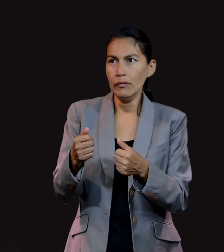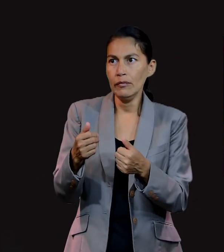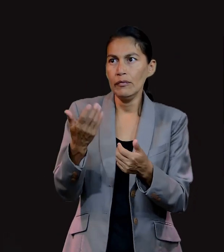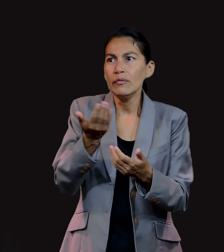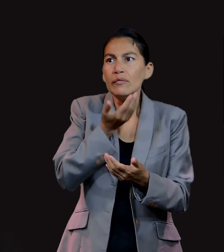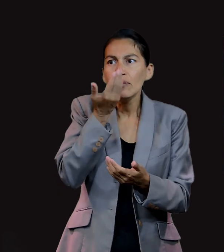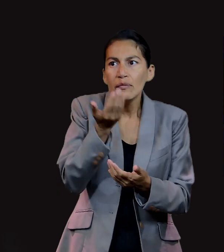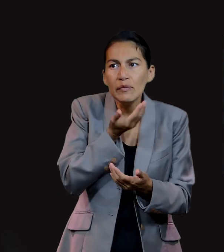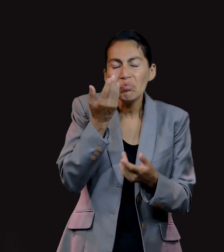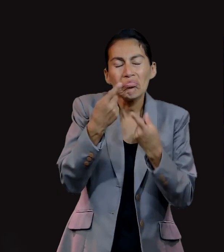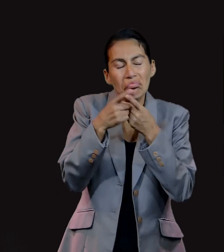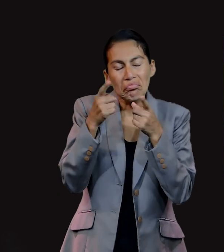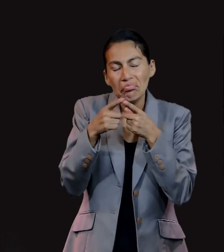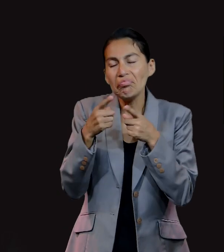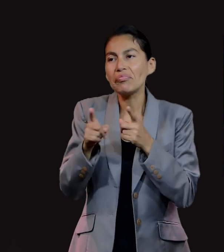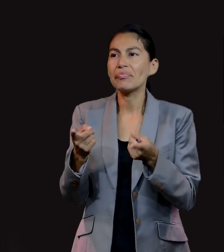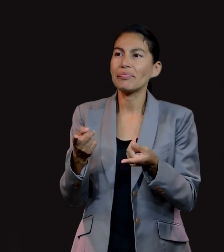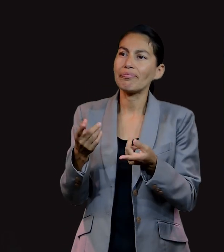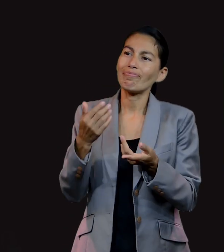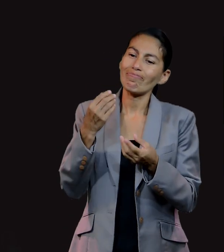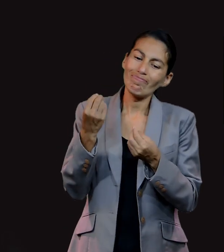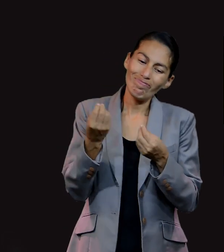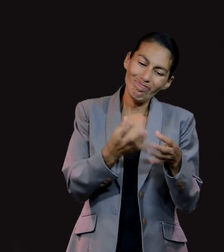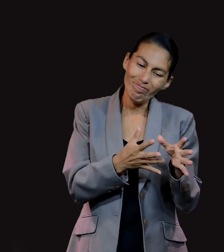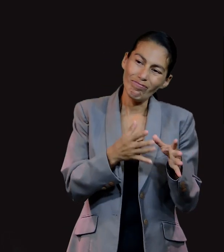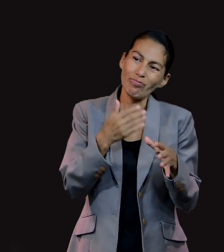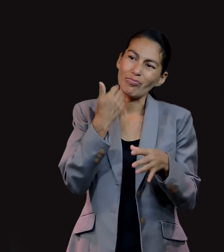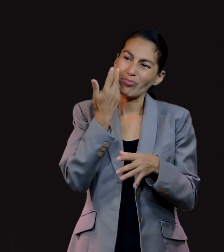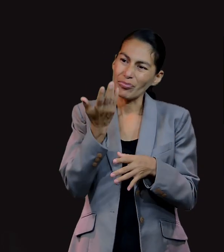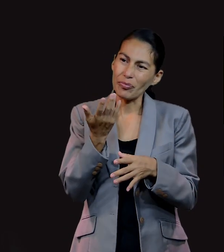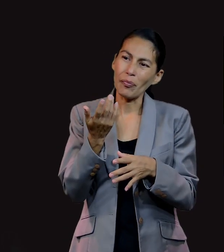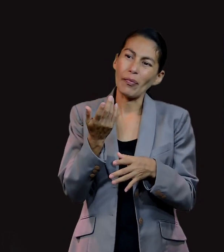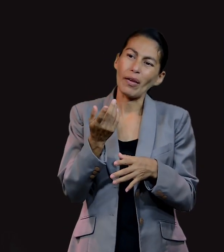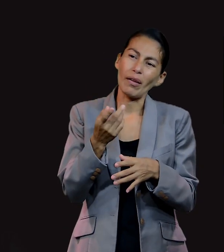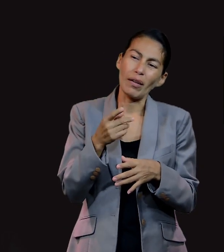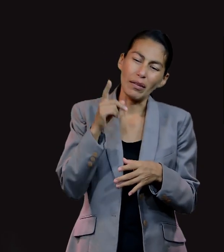quería dejar muchos hábitos que tenía y